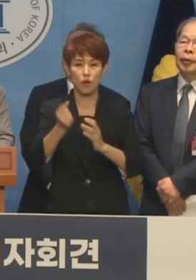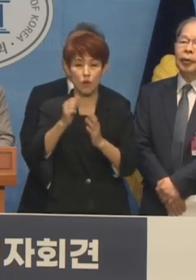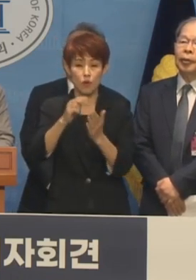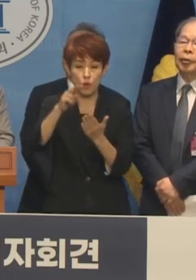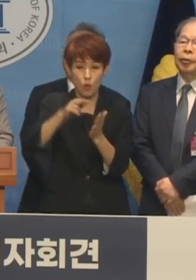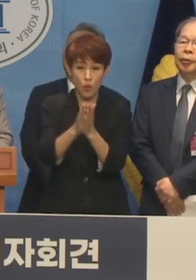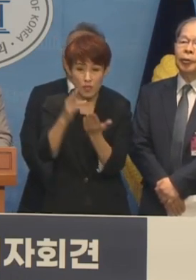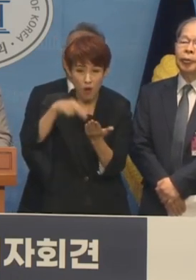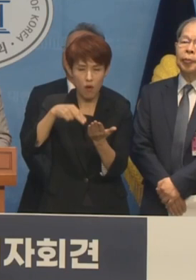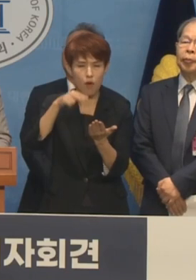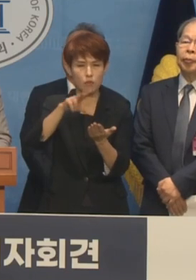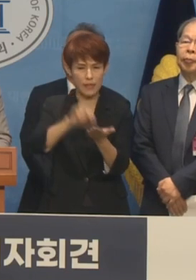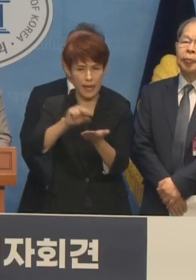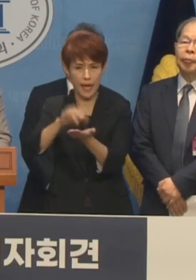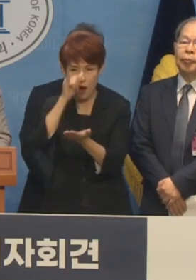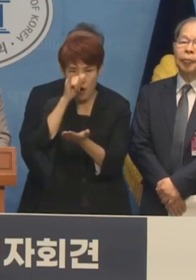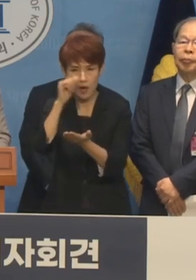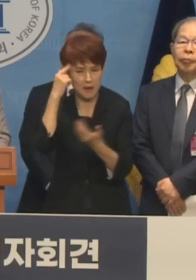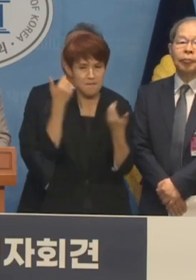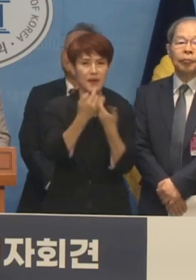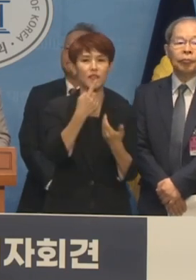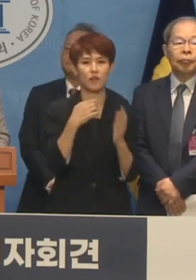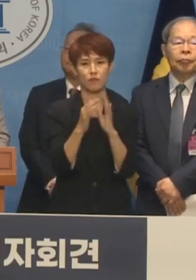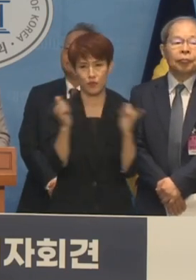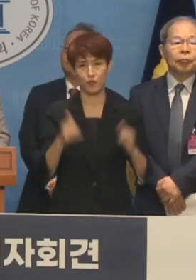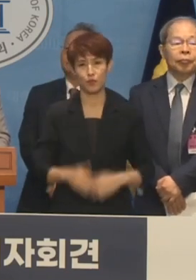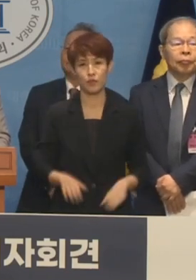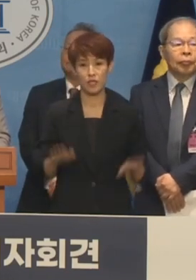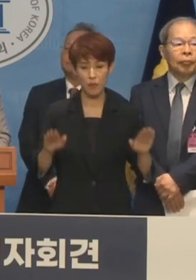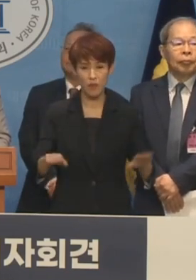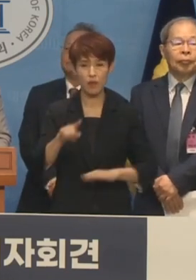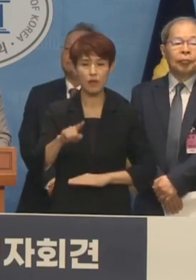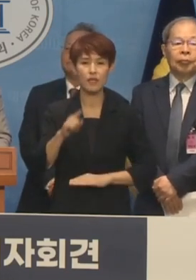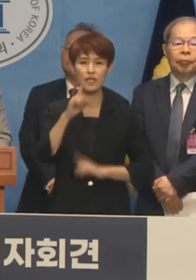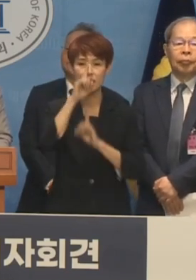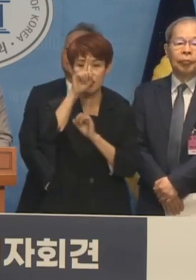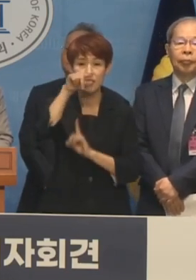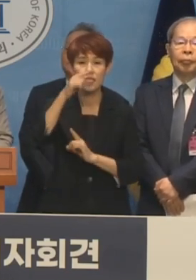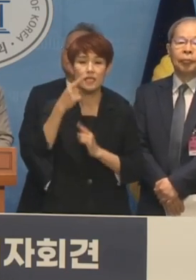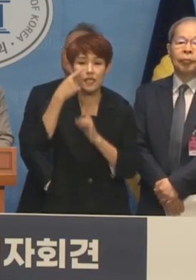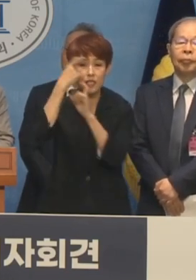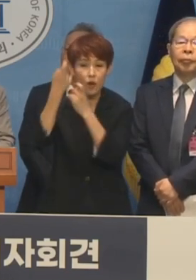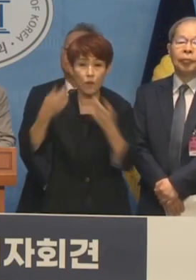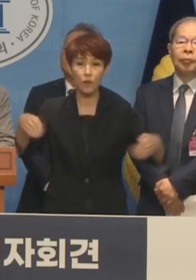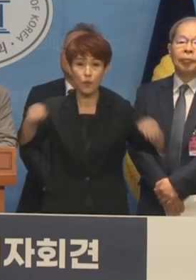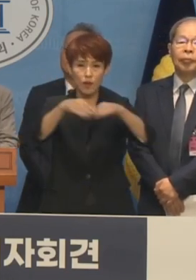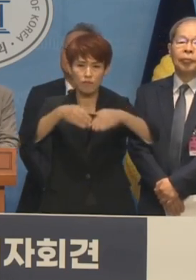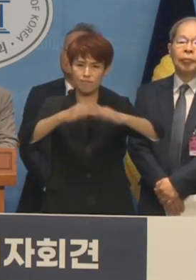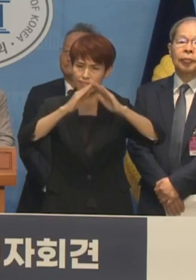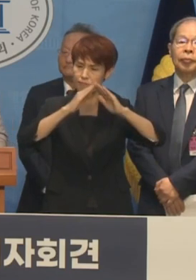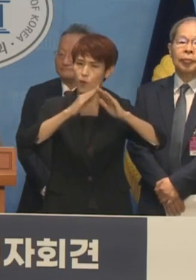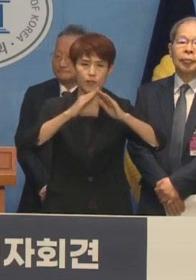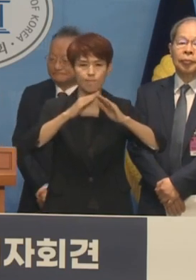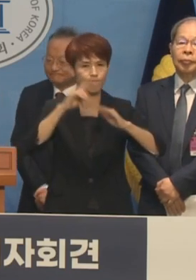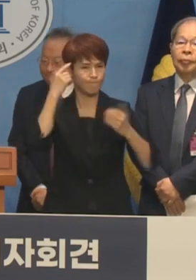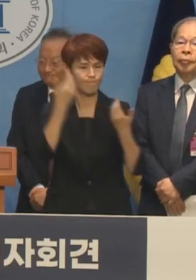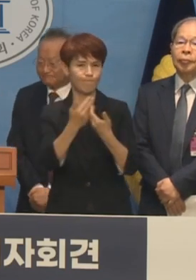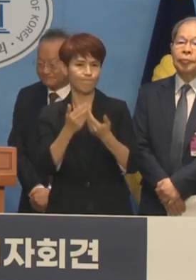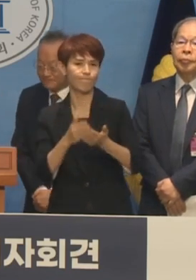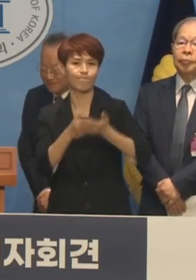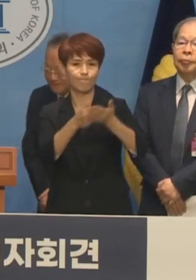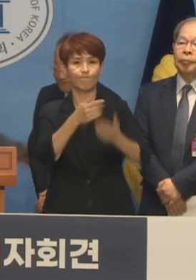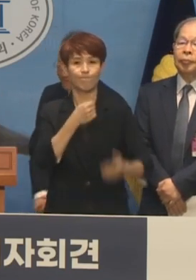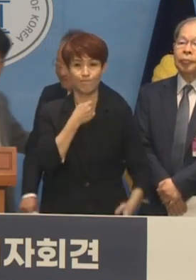선생님이십니다. 이번에 송현동의 이승만 기념관 건립의 부당성에 대해서 계속 역사를 이어주고 계십니다. 네, 우리 한상권